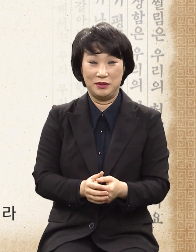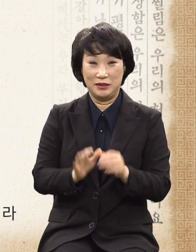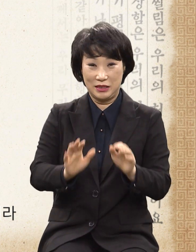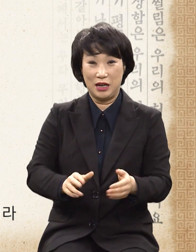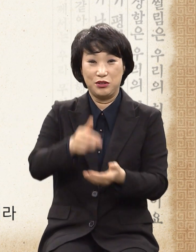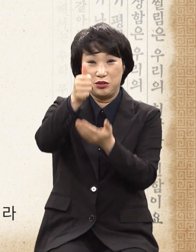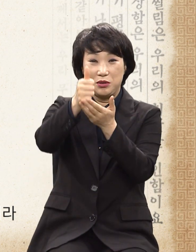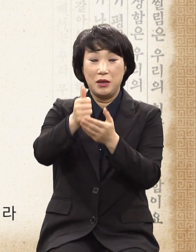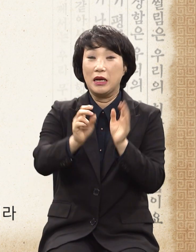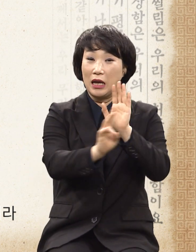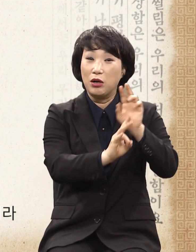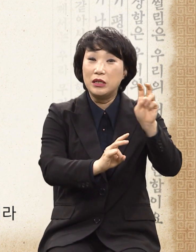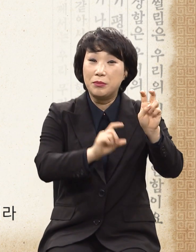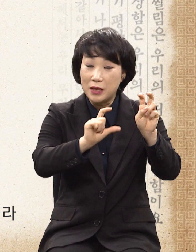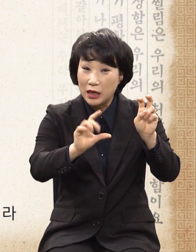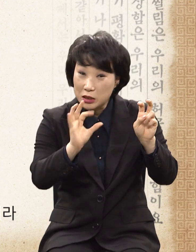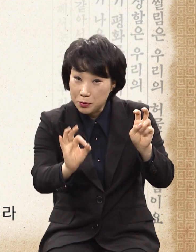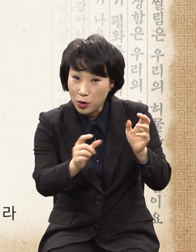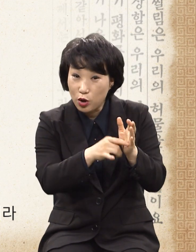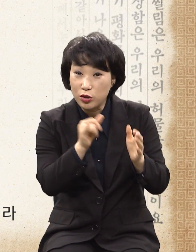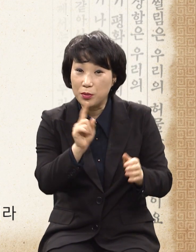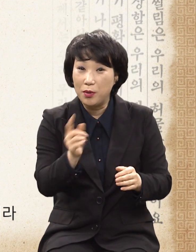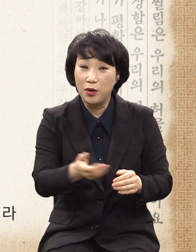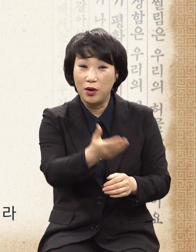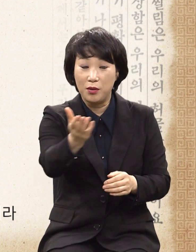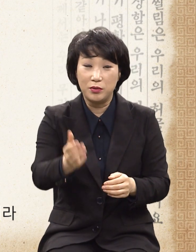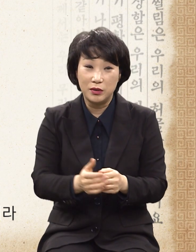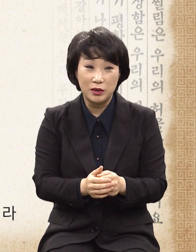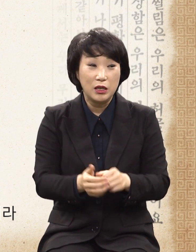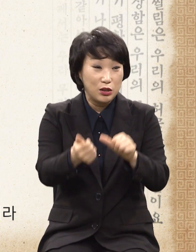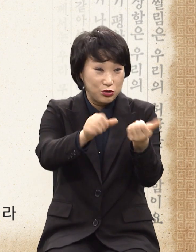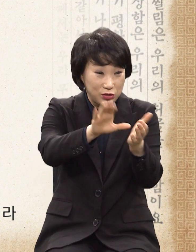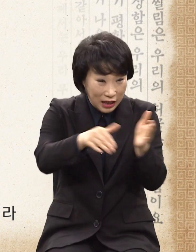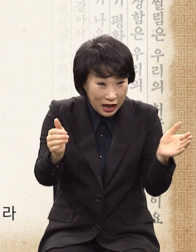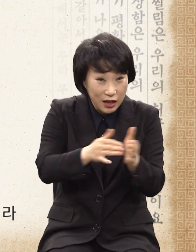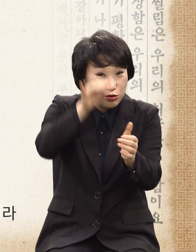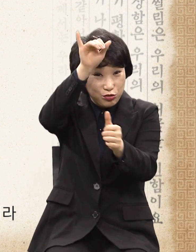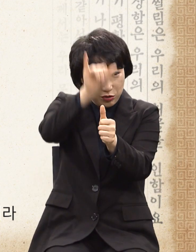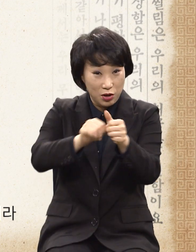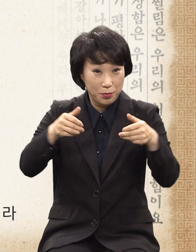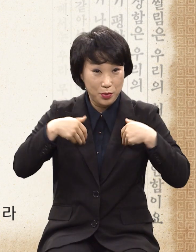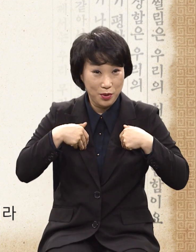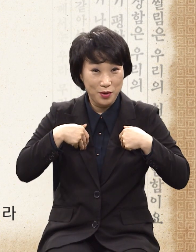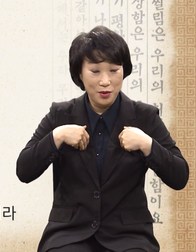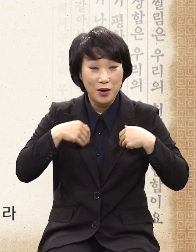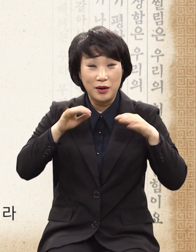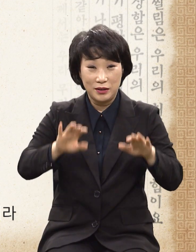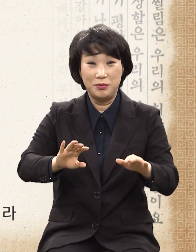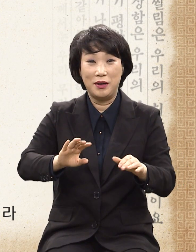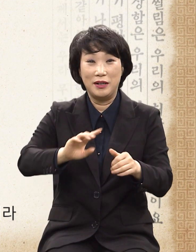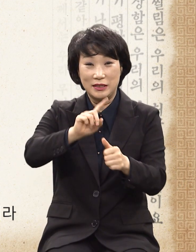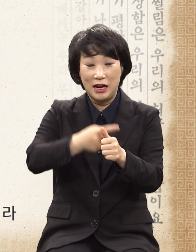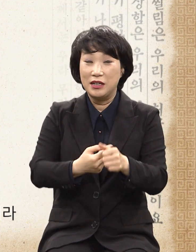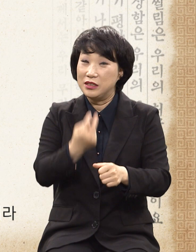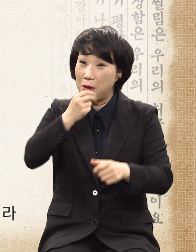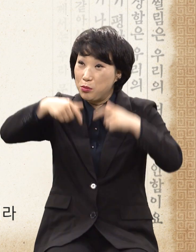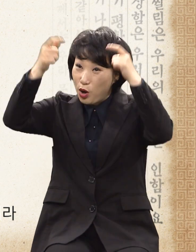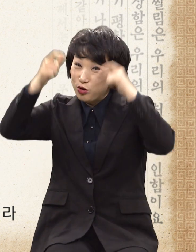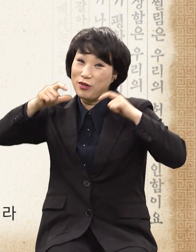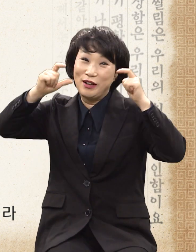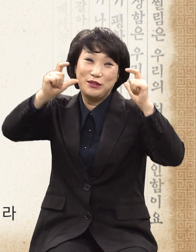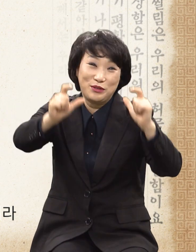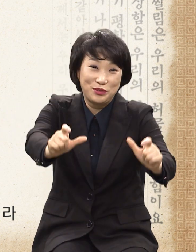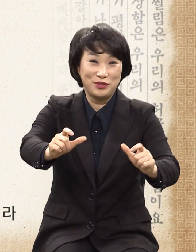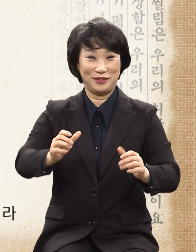주님은 요한계시록 20장 10절에 네가 죽도록 충성하라, 그러면 내가